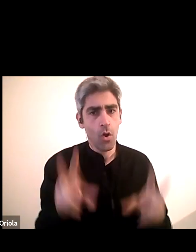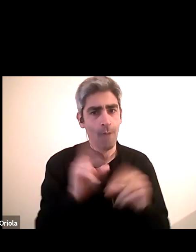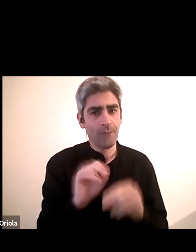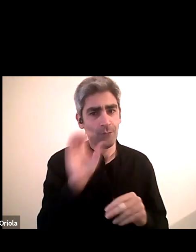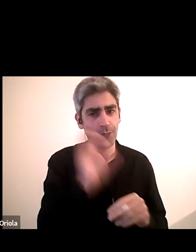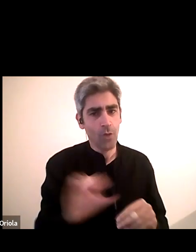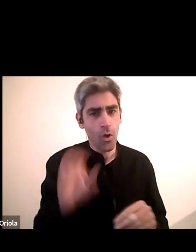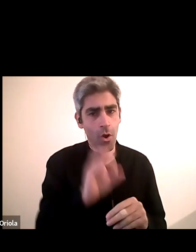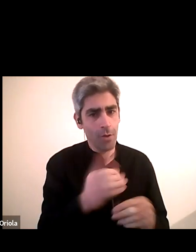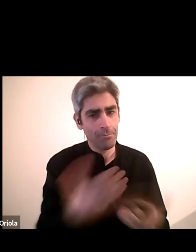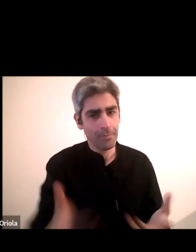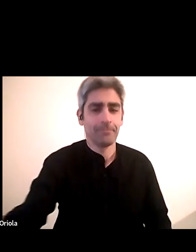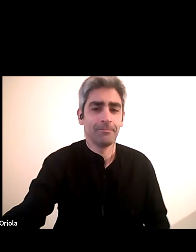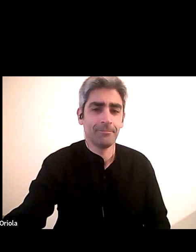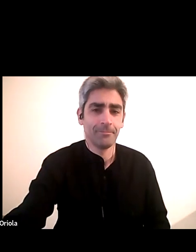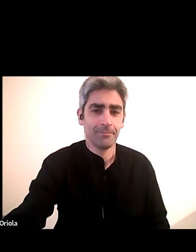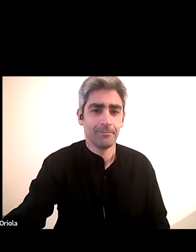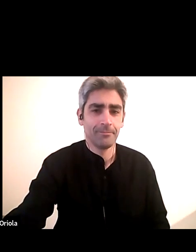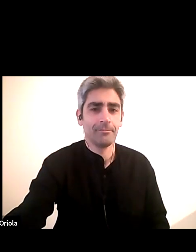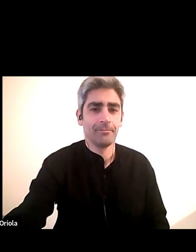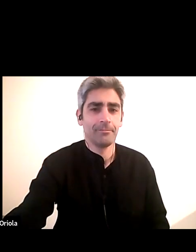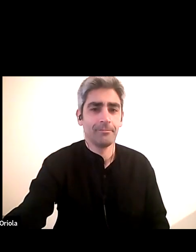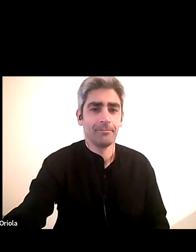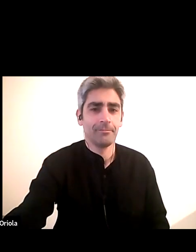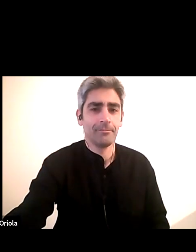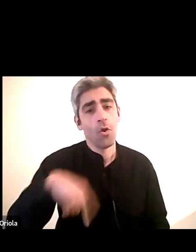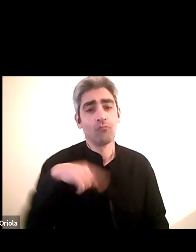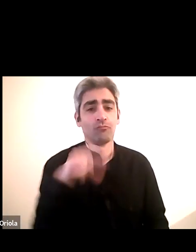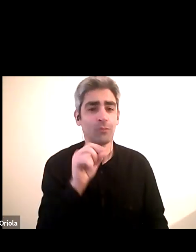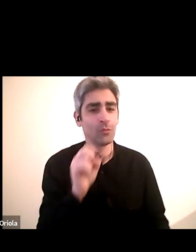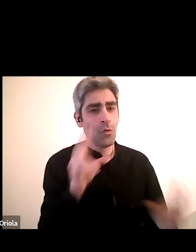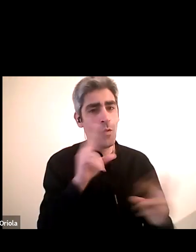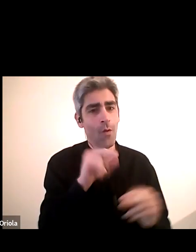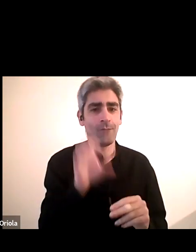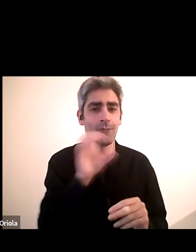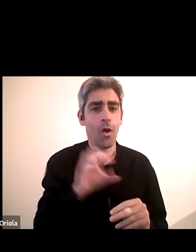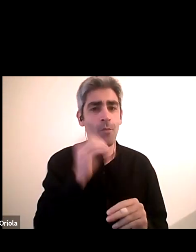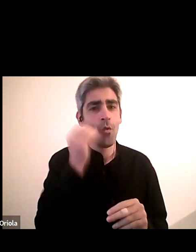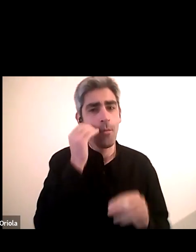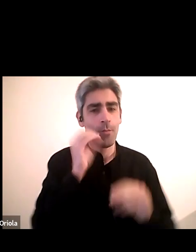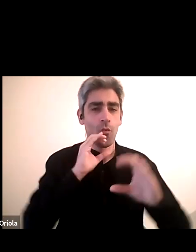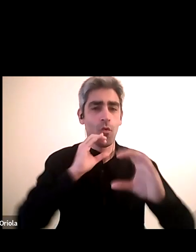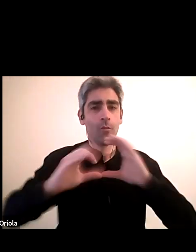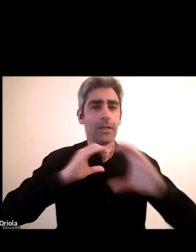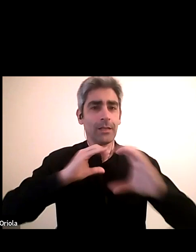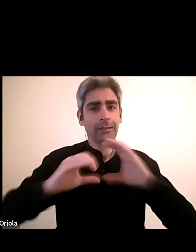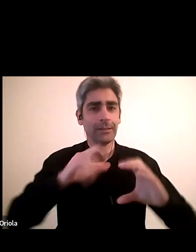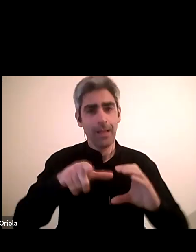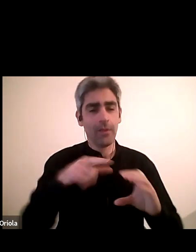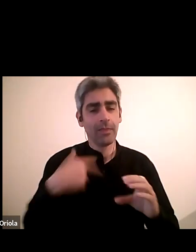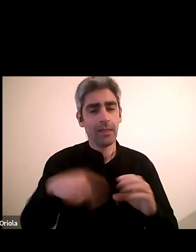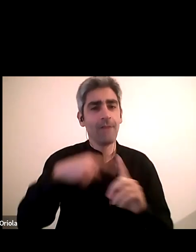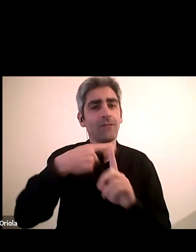para nós, em todo o caso, um pouco nova, de estabelecermos alguma comunicação e que tem a vantagem